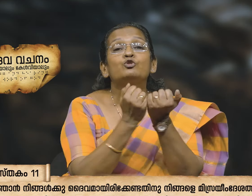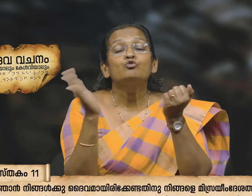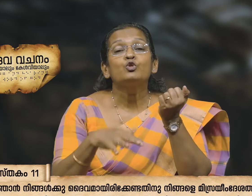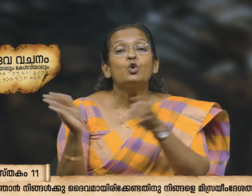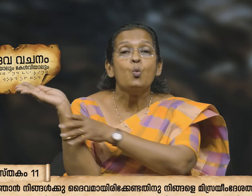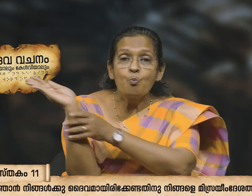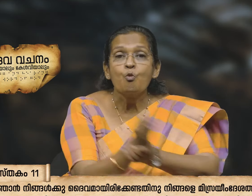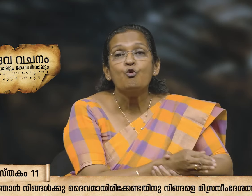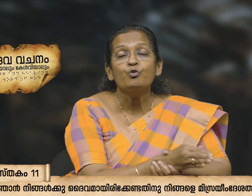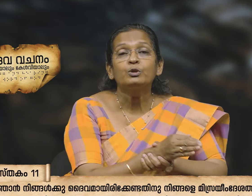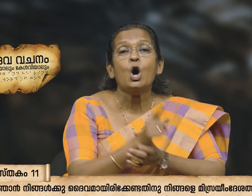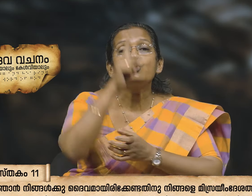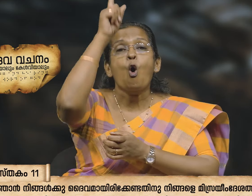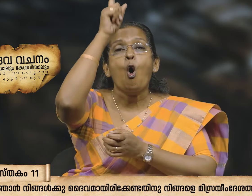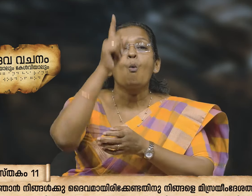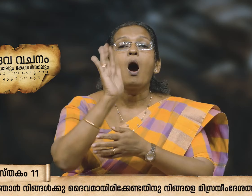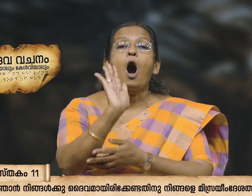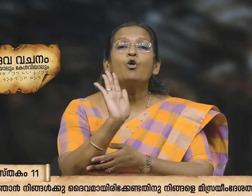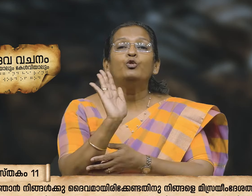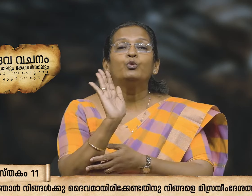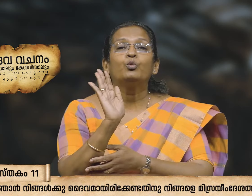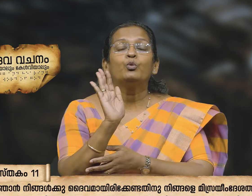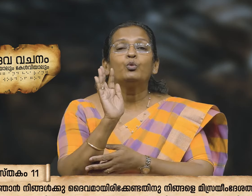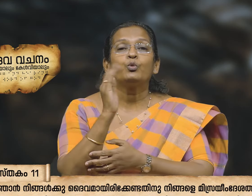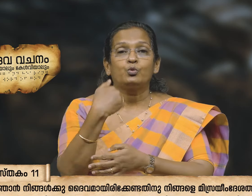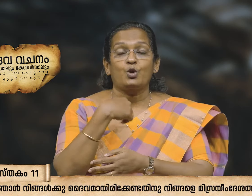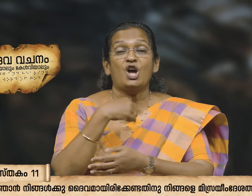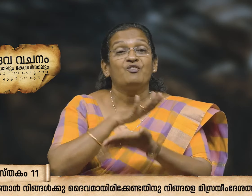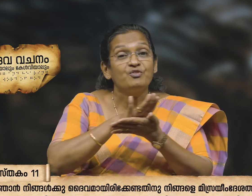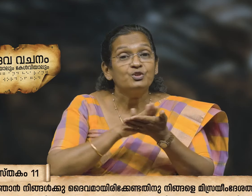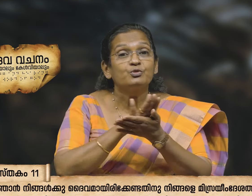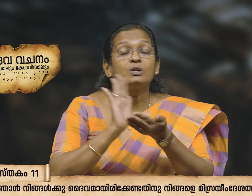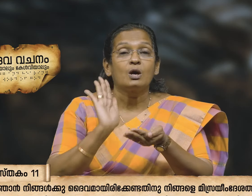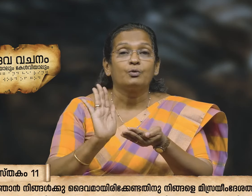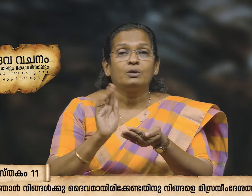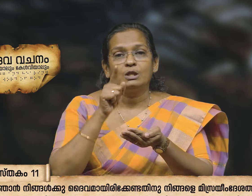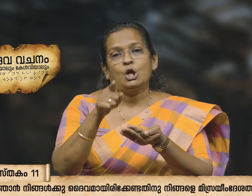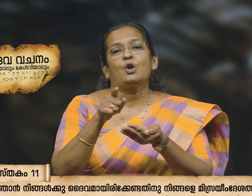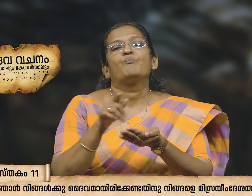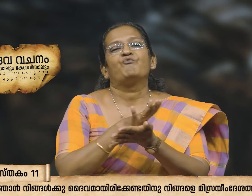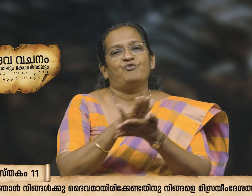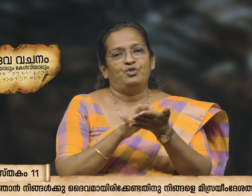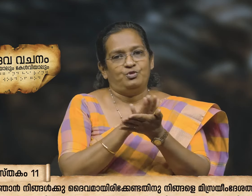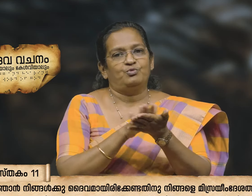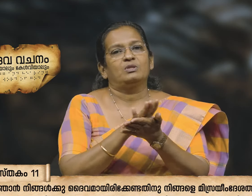പുറപ്പെടുവിച്ച യഹോവ ആകുന്നു. ഞാൻ വിശുദ്ധനാകിയാൽ നിങ്ങളും വിശുദ്ധന്മാരായിരിക്കണം.